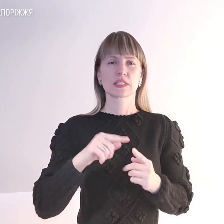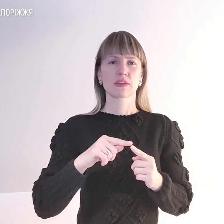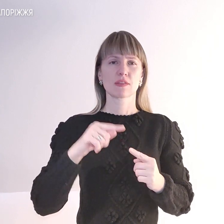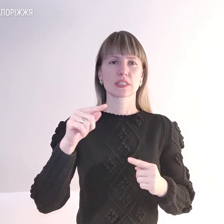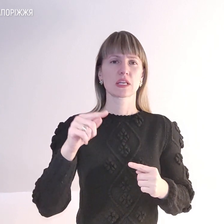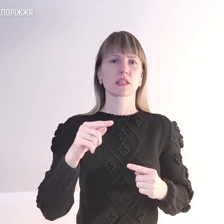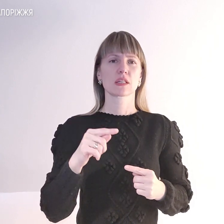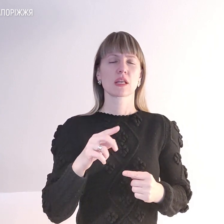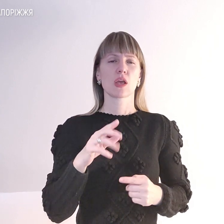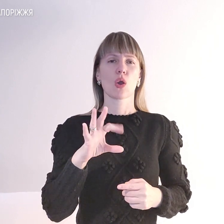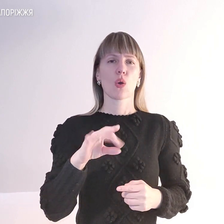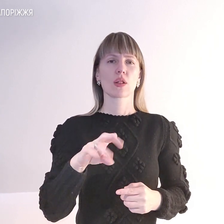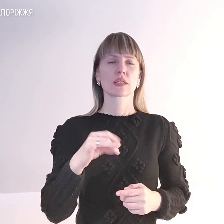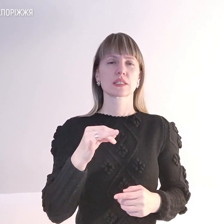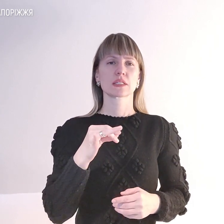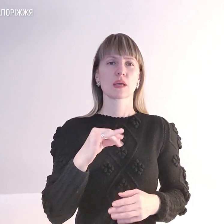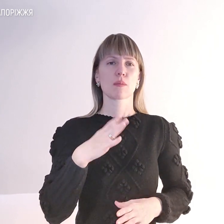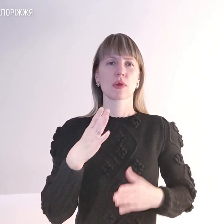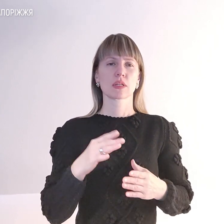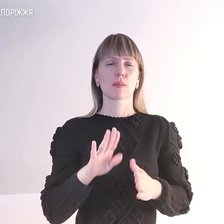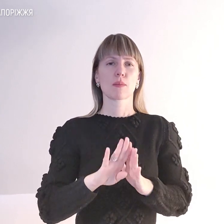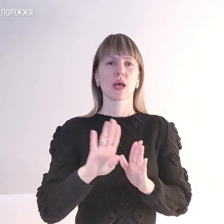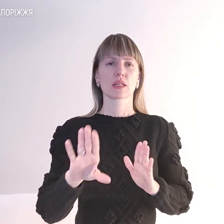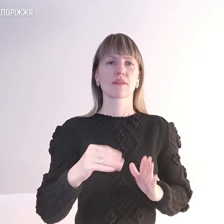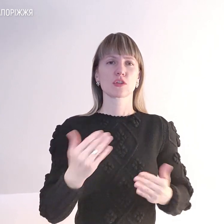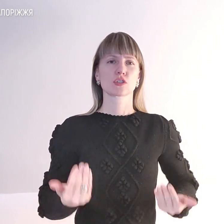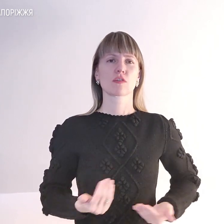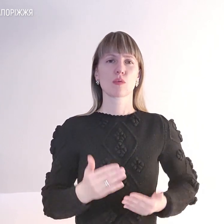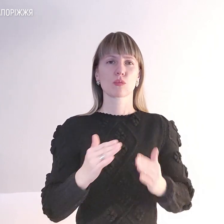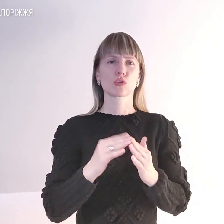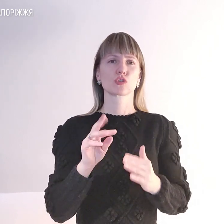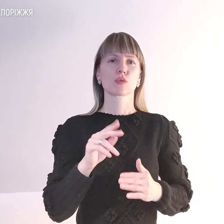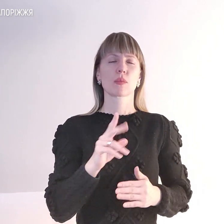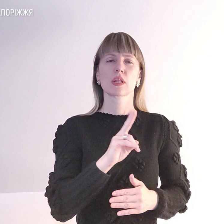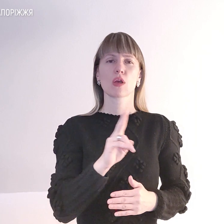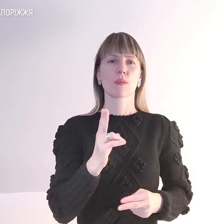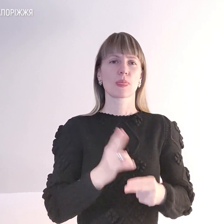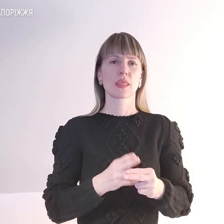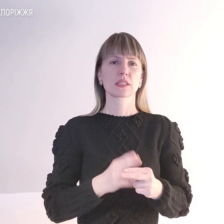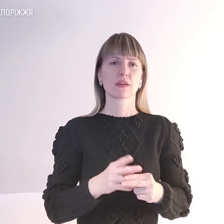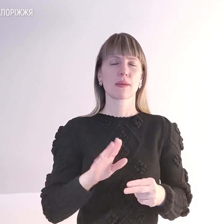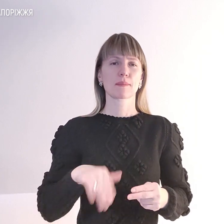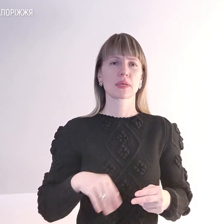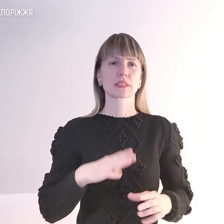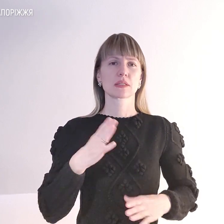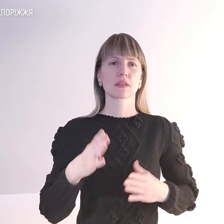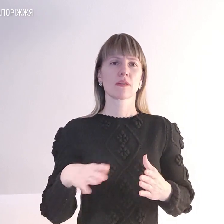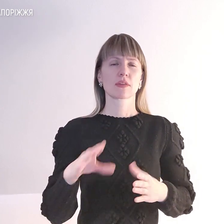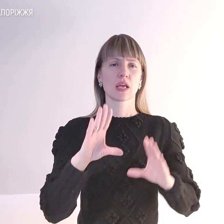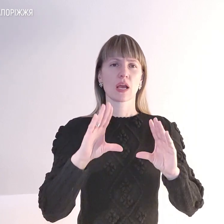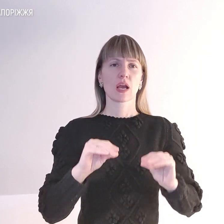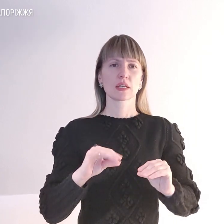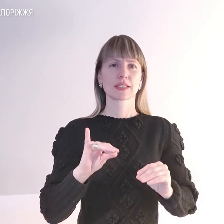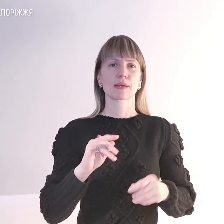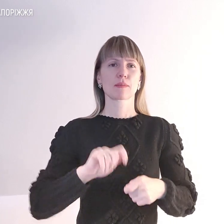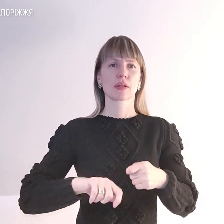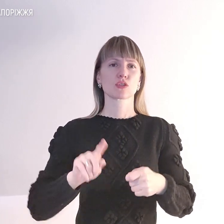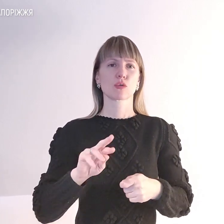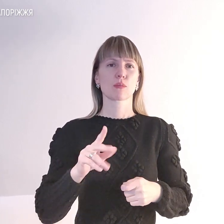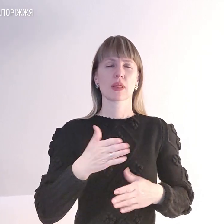базу тренувань обладнали спеціально подалі від житлових будинків, аби нікому не заважати, а після занять все гасять та перевіряють, аби не сталося